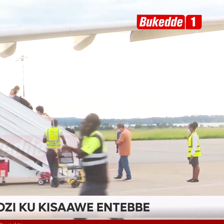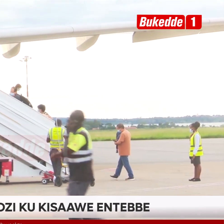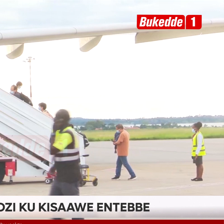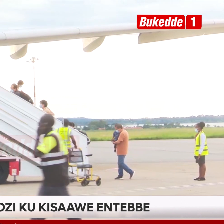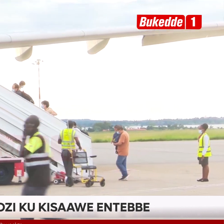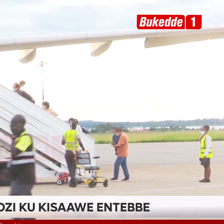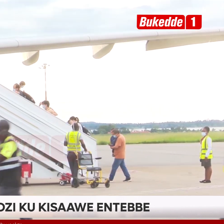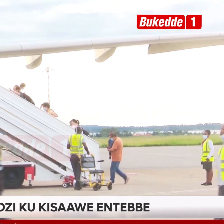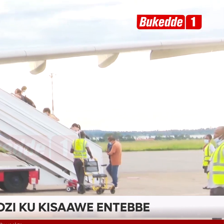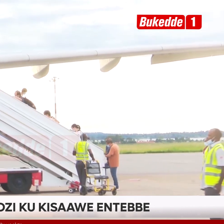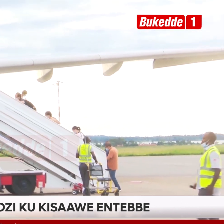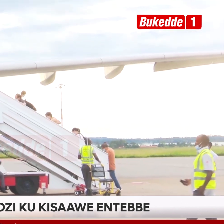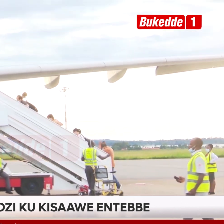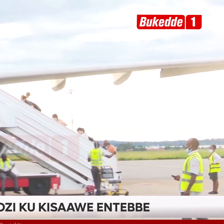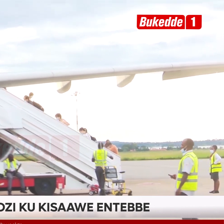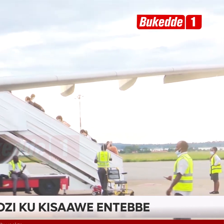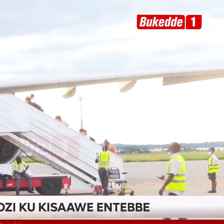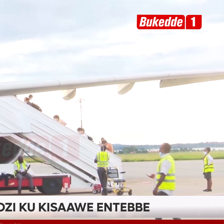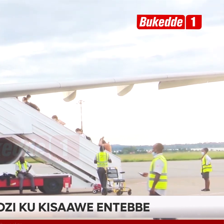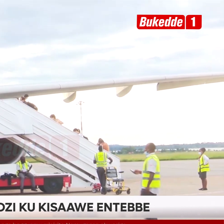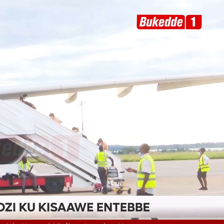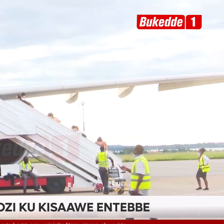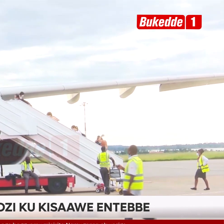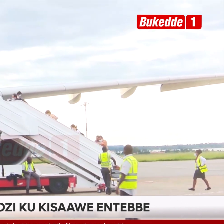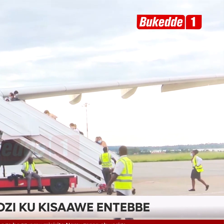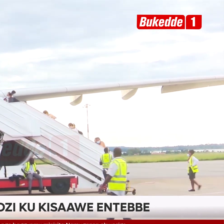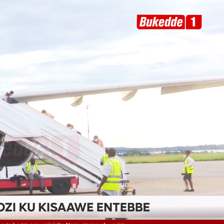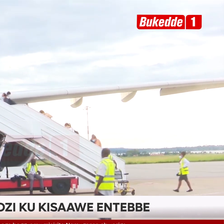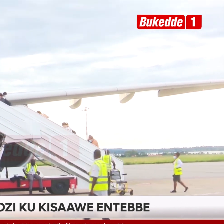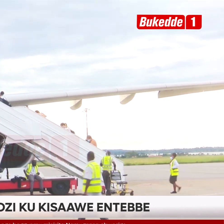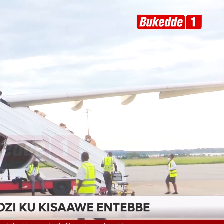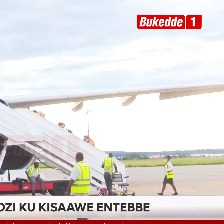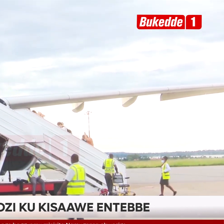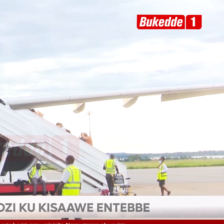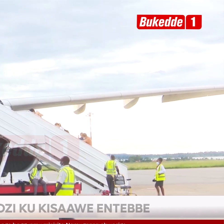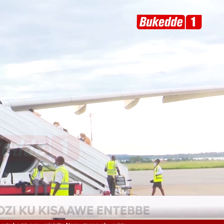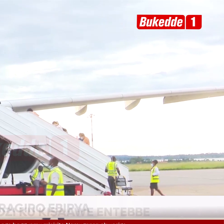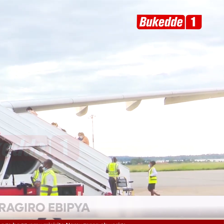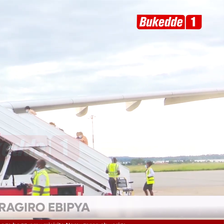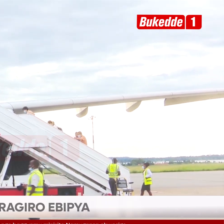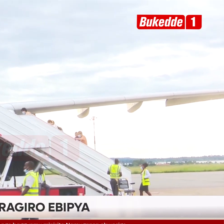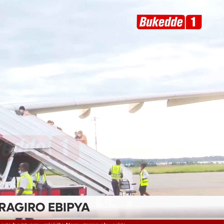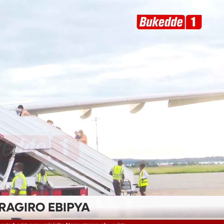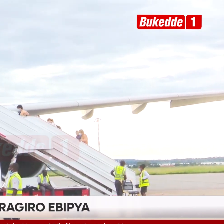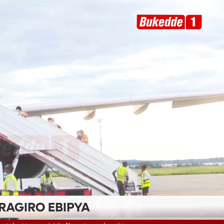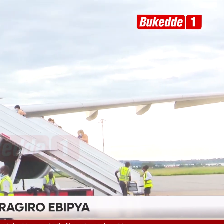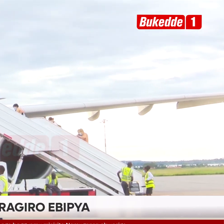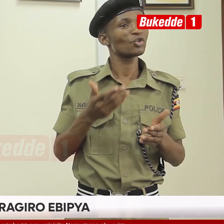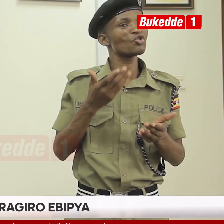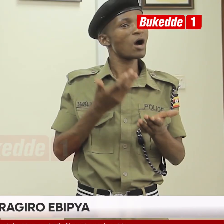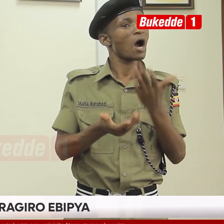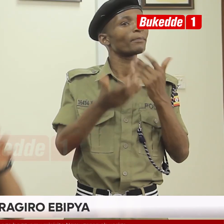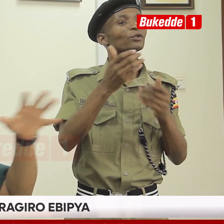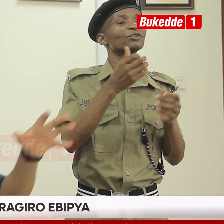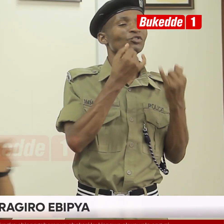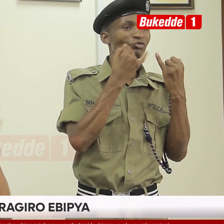batumbula ebifo byonna mwe bagabira passport mawanga g'ebweru bigenda kusigala nga biggule okutuuka ng'ebyuma biteredde bulungi.